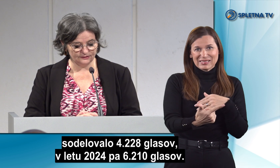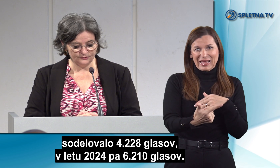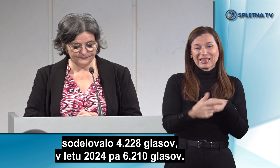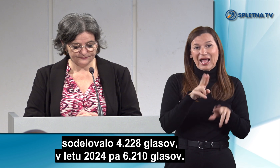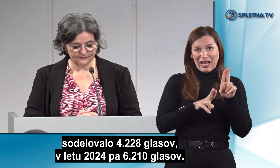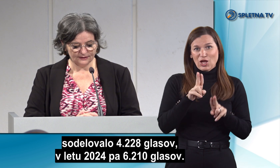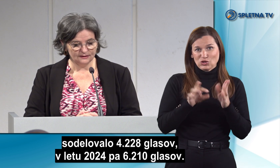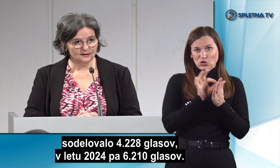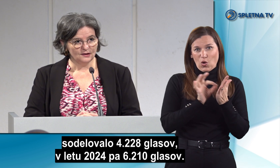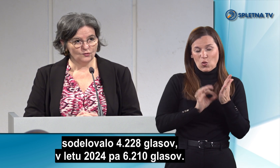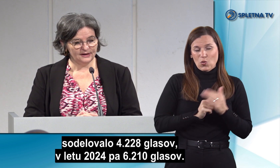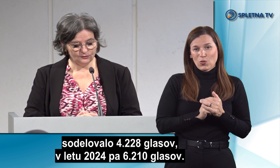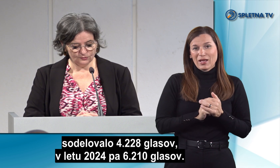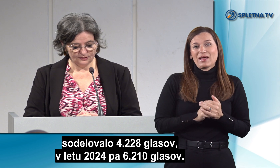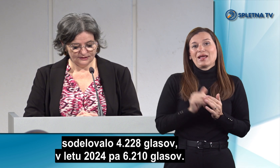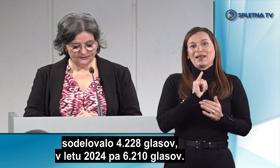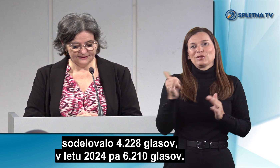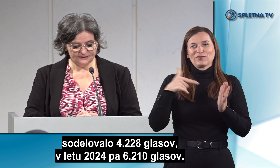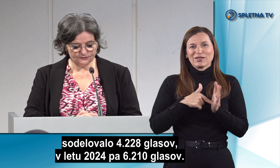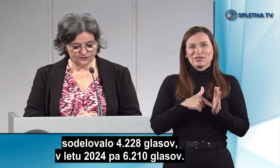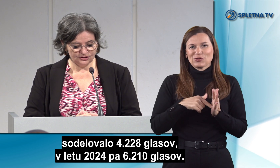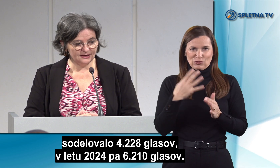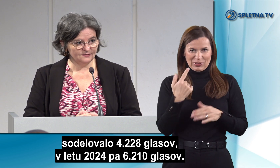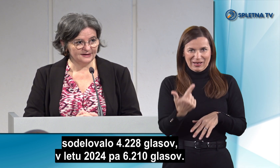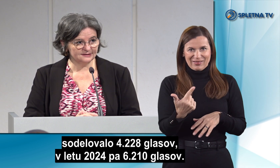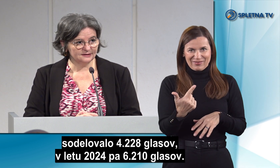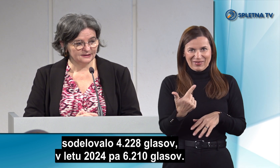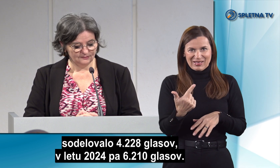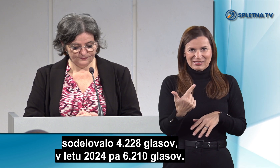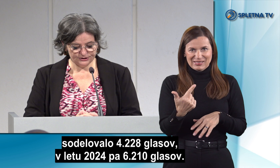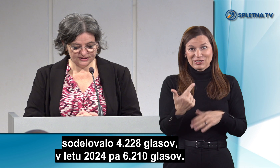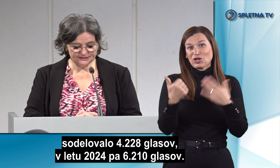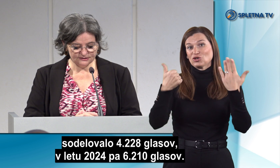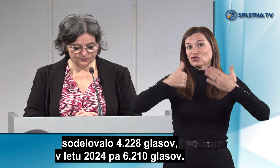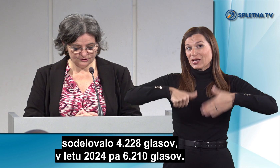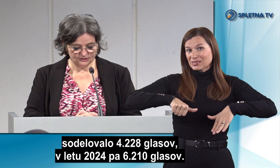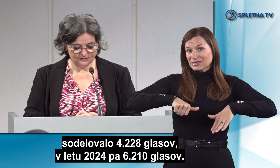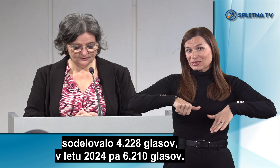4228 glasov, v letu 2024 pa